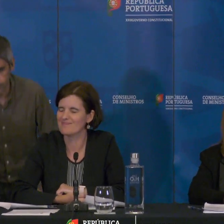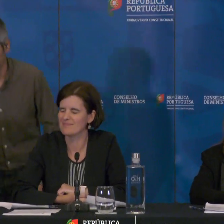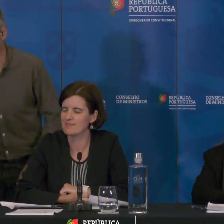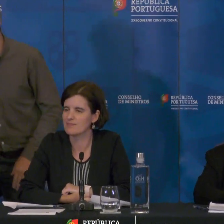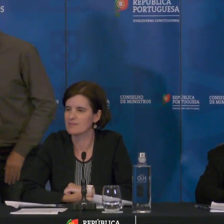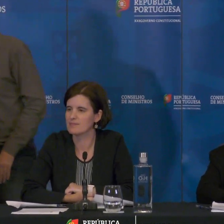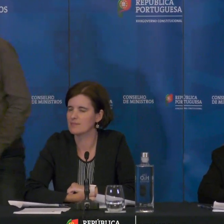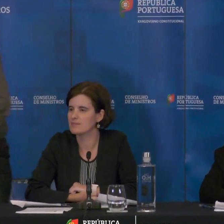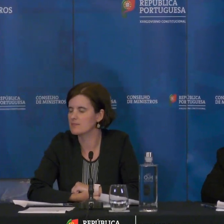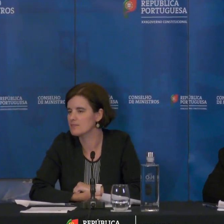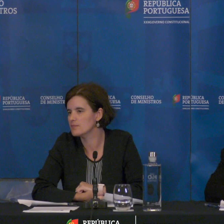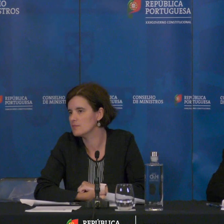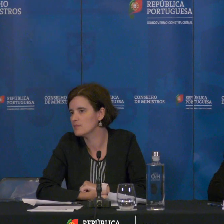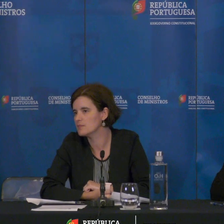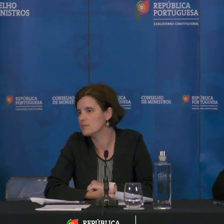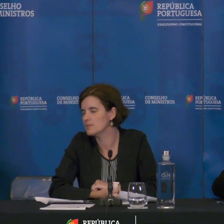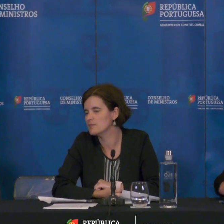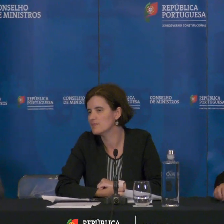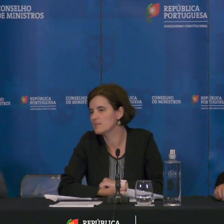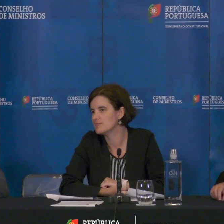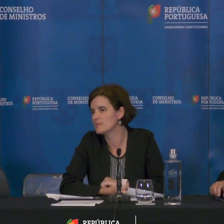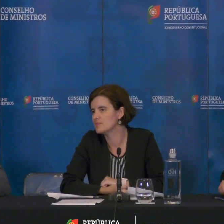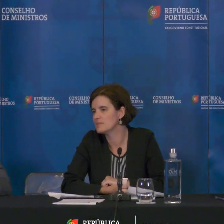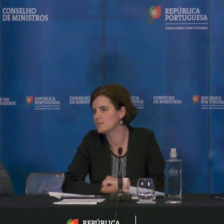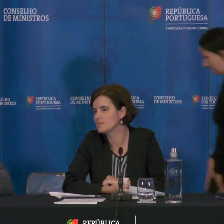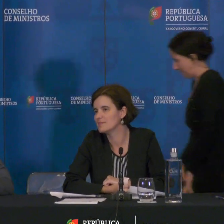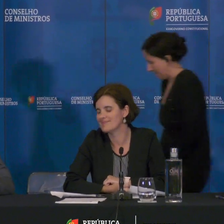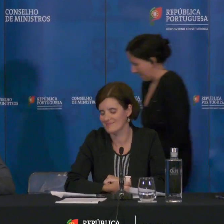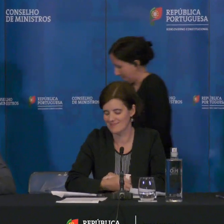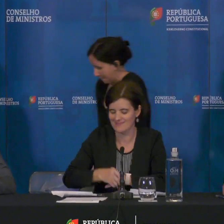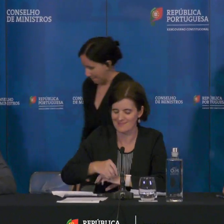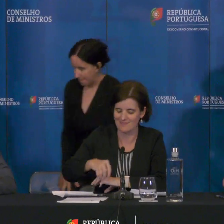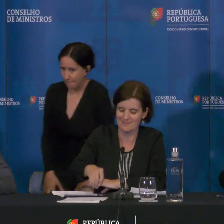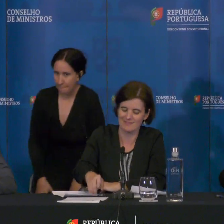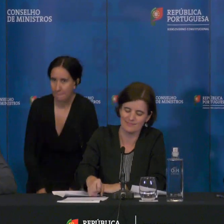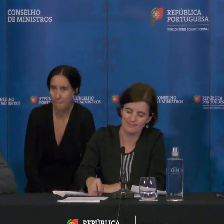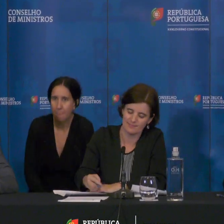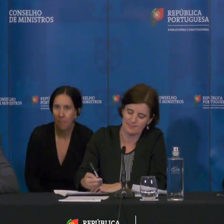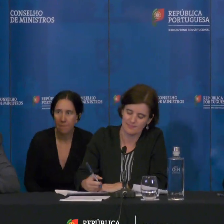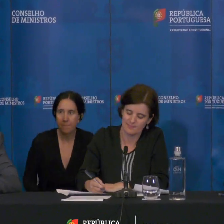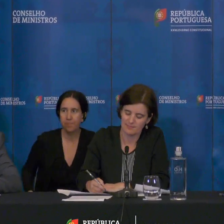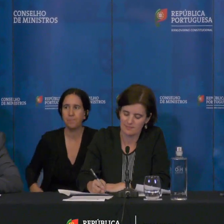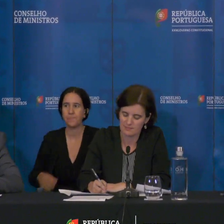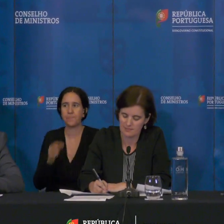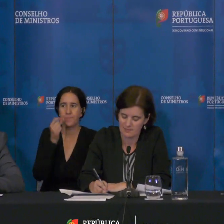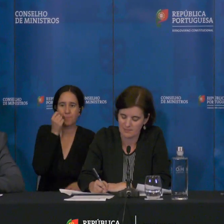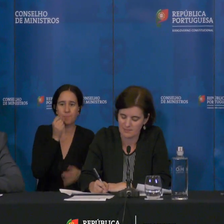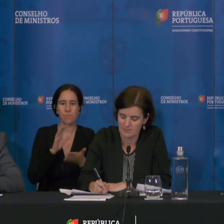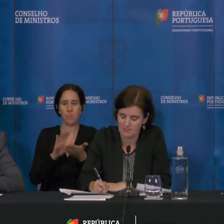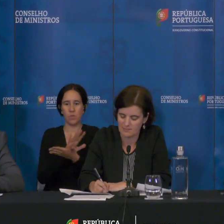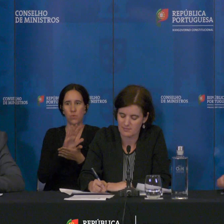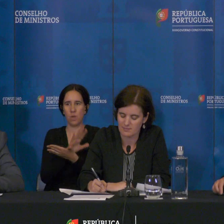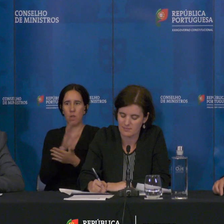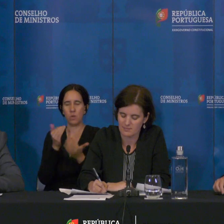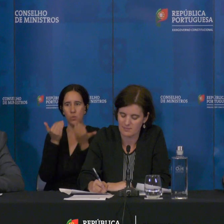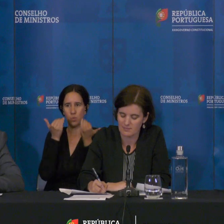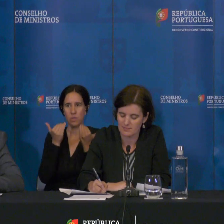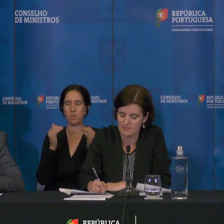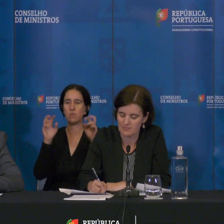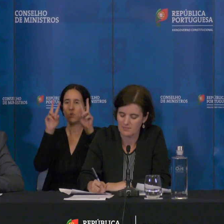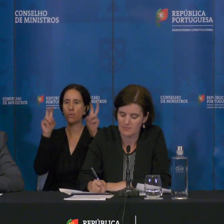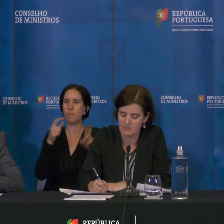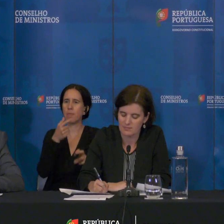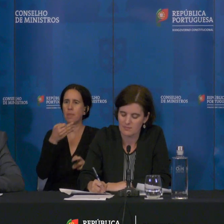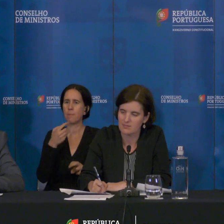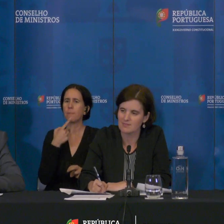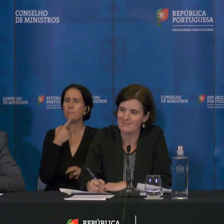Nuno Rupio, do Jornal de Notícias. Sobre a TAP, referiu que o Governo tem pronto o diploma da